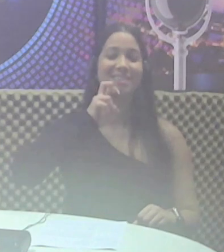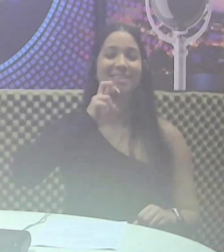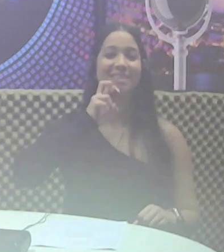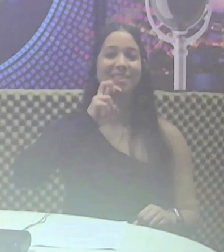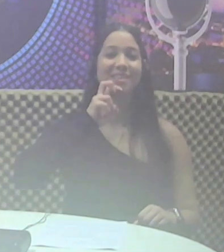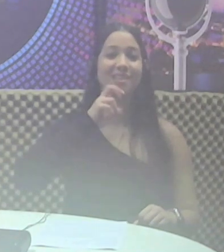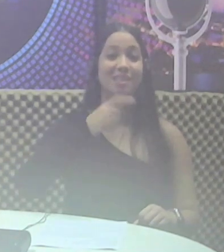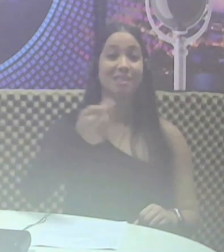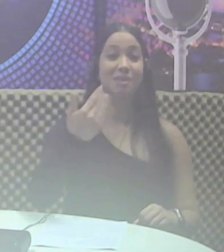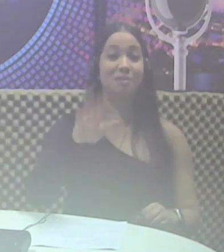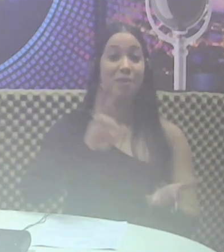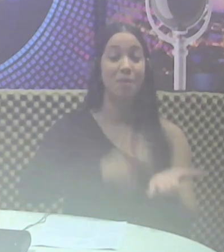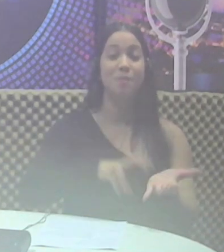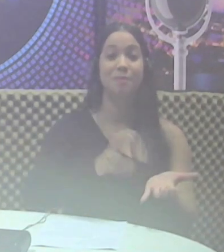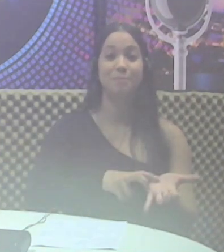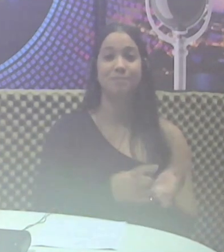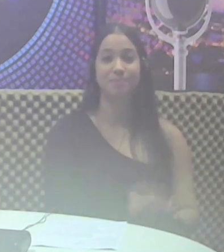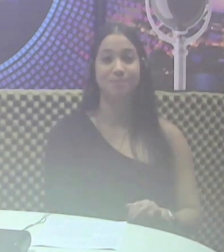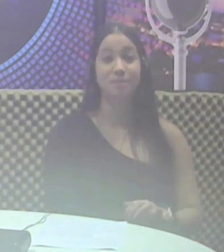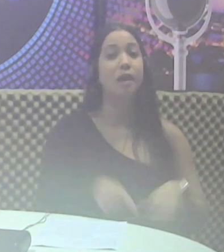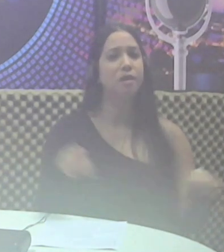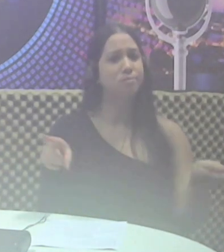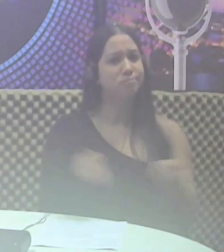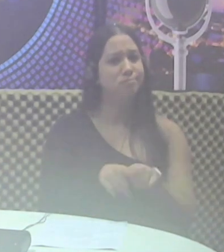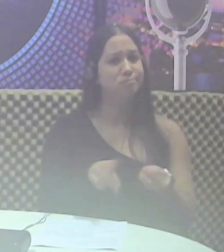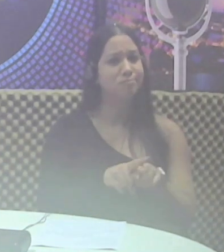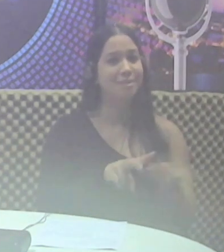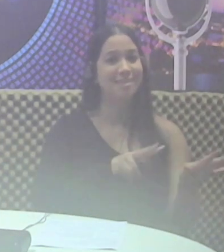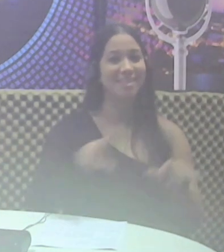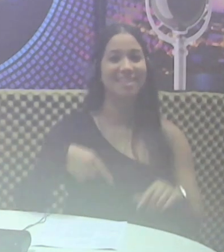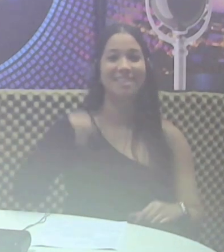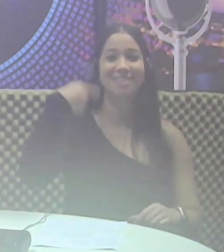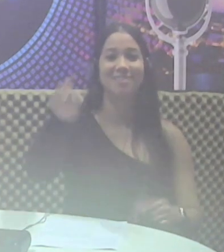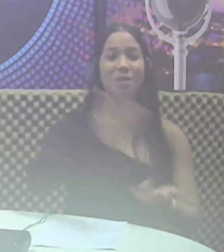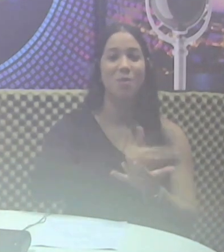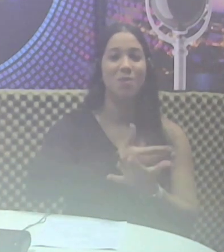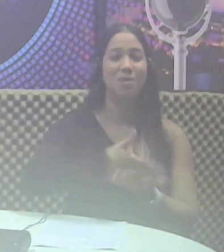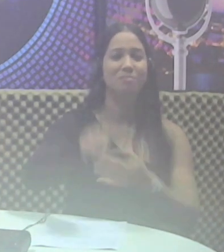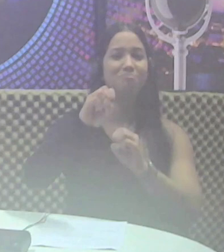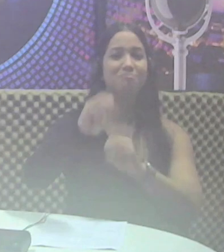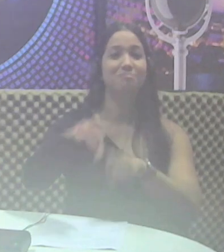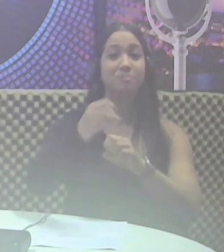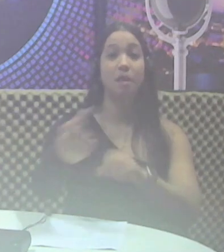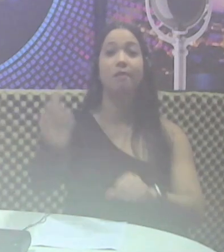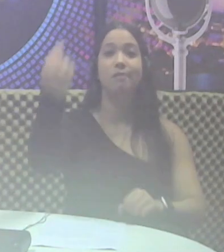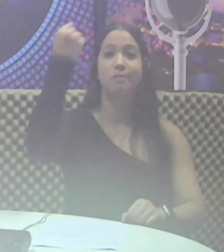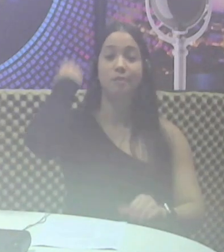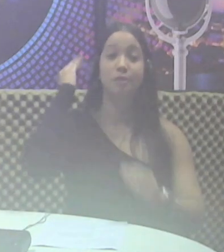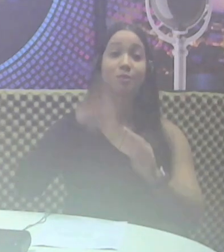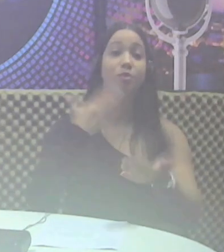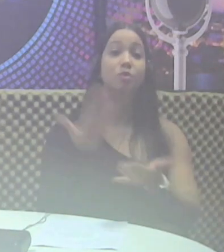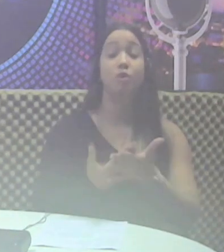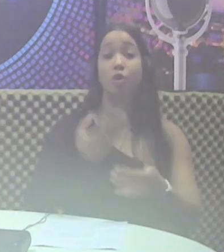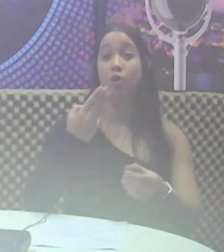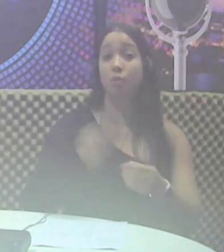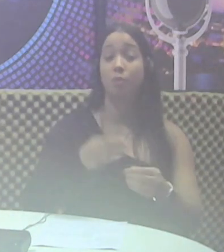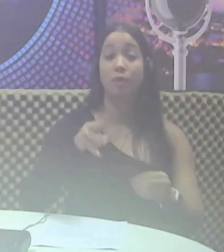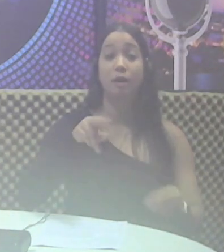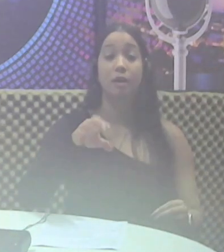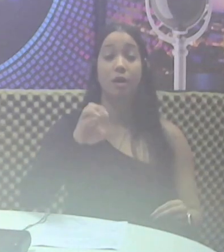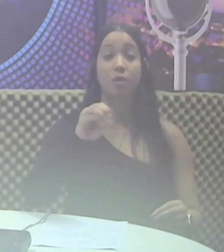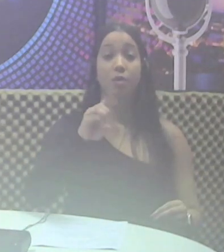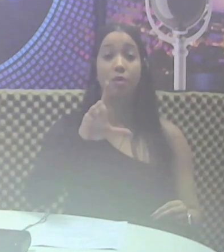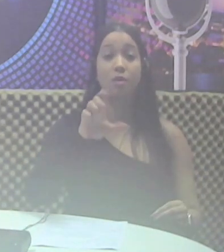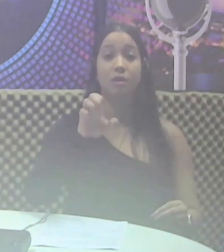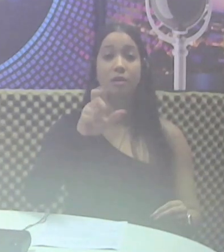às 7h30 da manhã. Também a partir da próxima semana, as aulas que aconteciam na Escola Municipal Irmã Odélcia